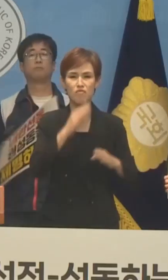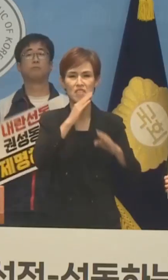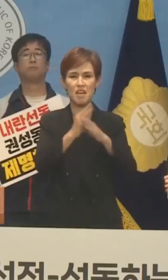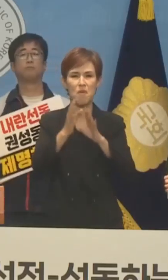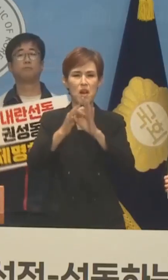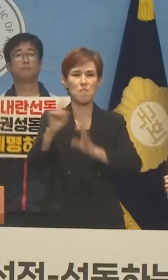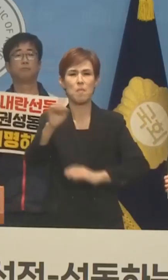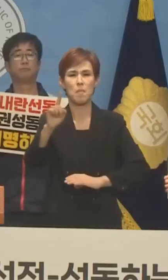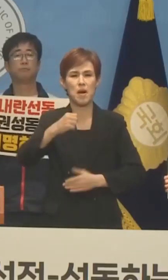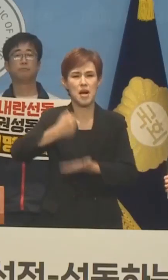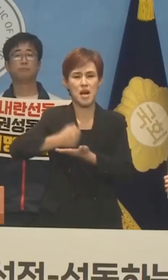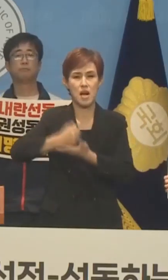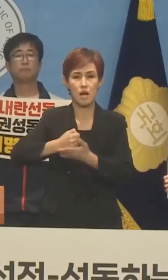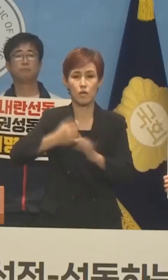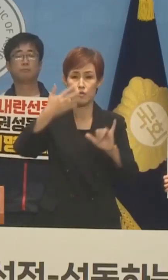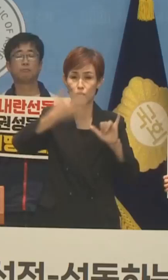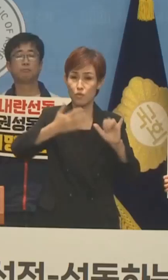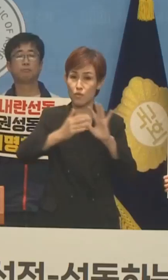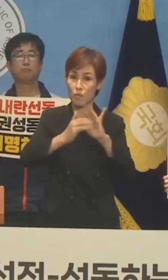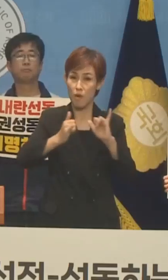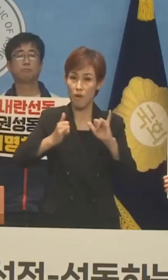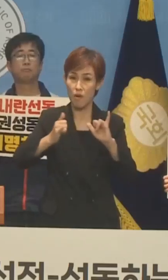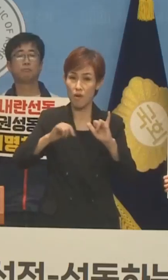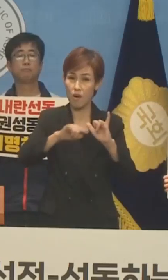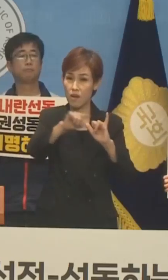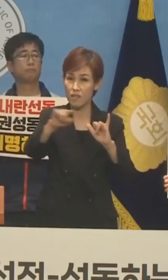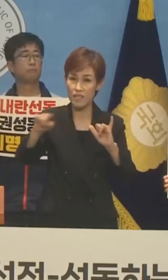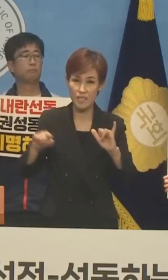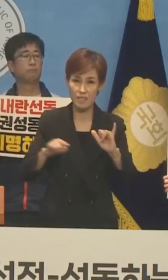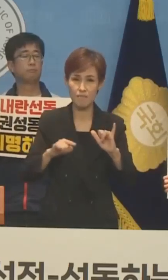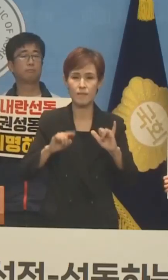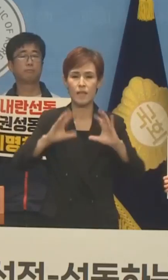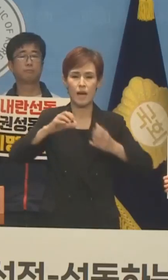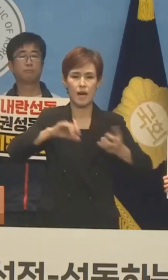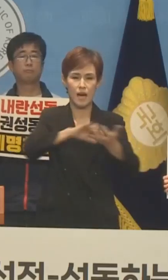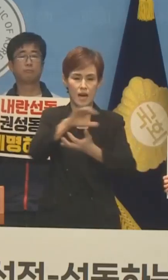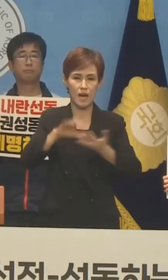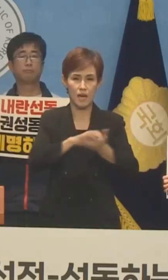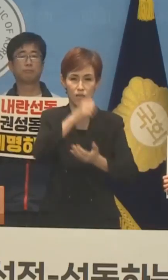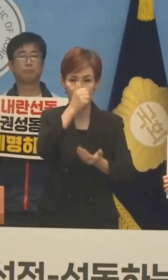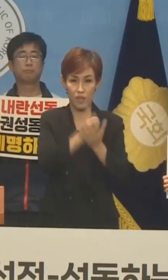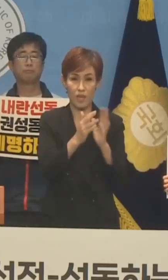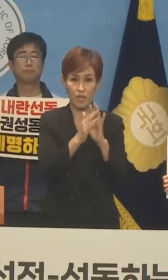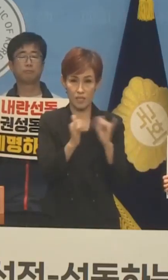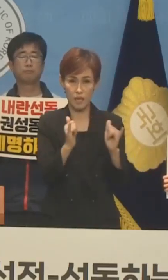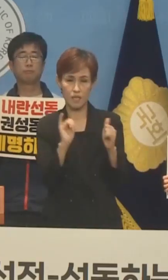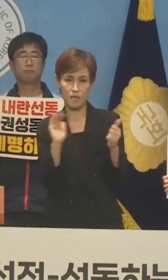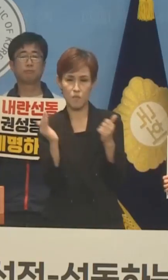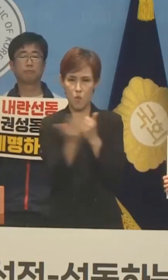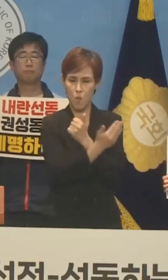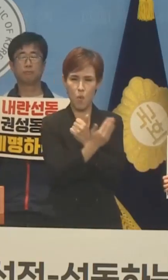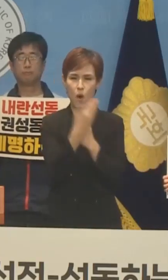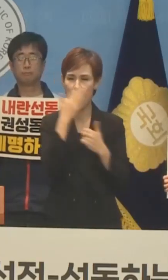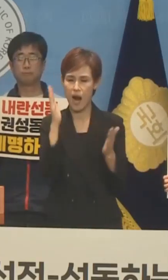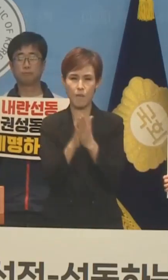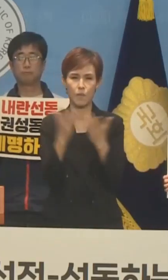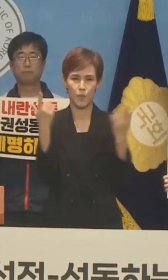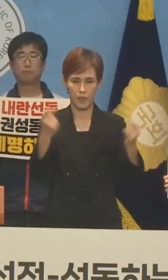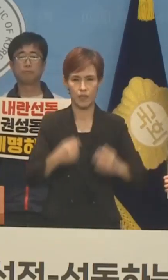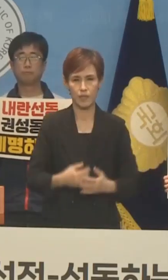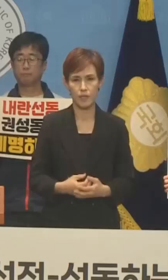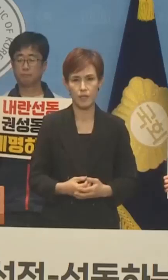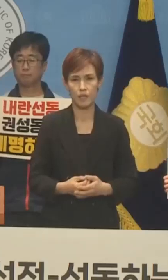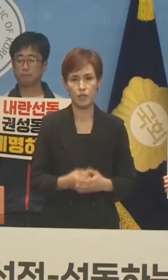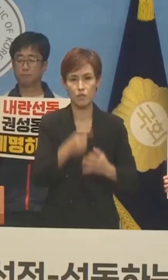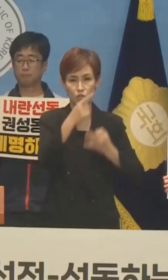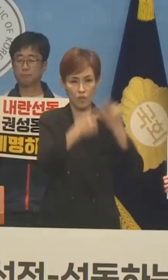내뱉는 극우 유튜버들의 세상에서 사는 내란 범죄자를 비유하는 한 패거리입니다. 너무나 당연하게도